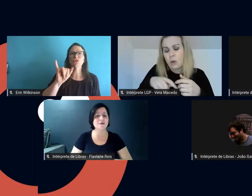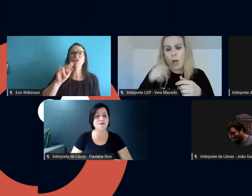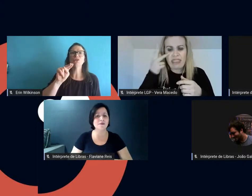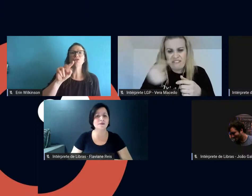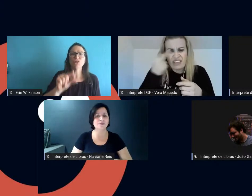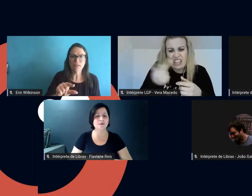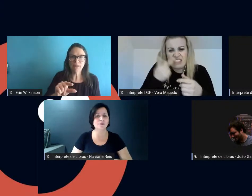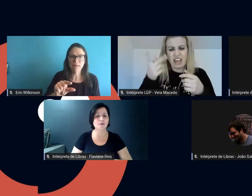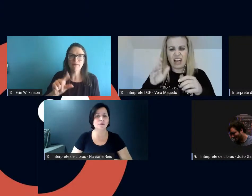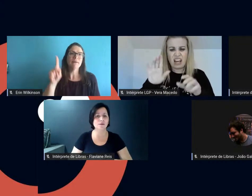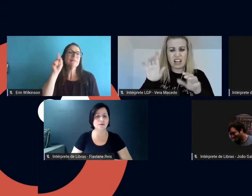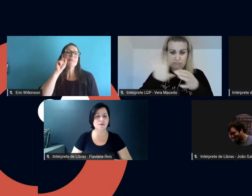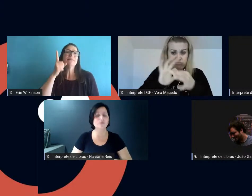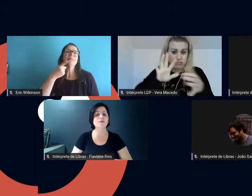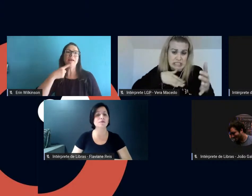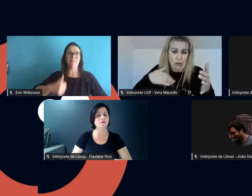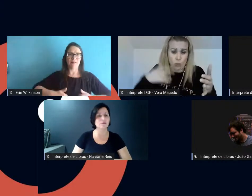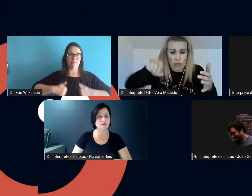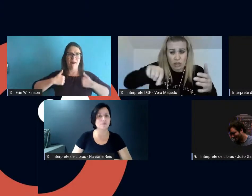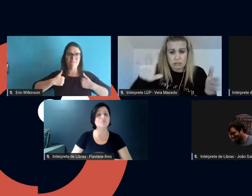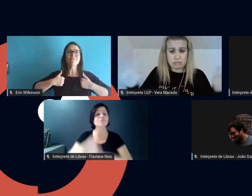mesmo na questão da saúde.